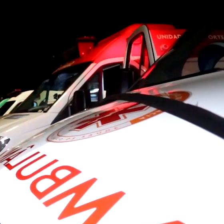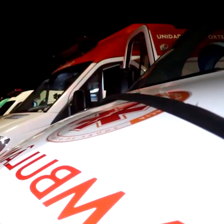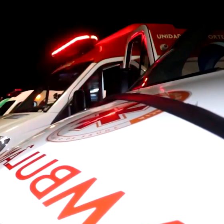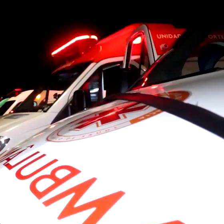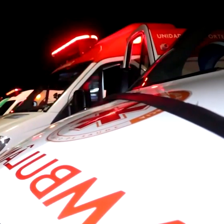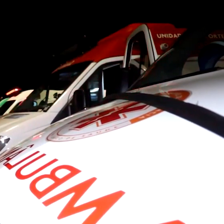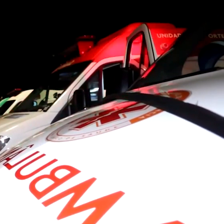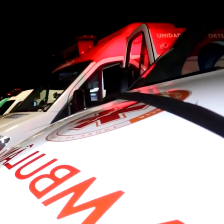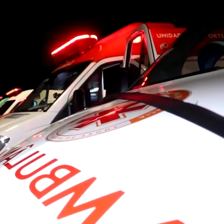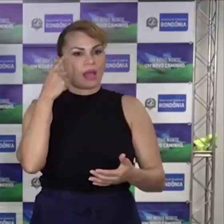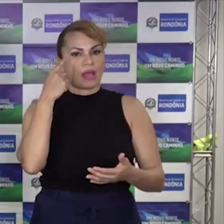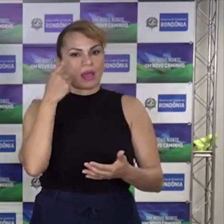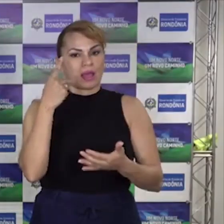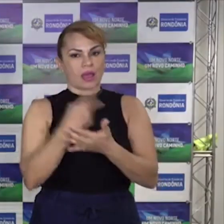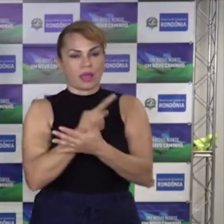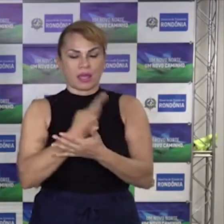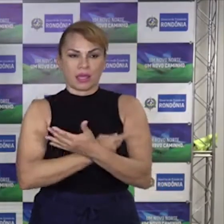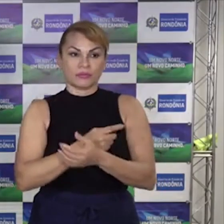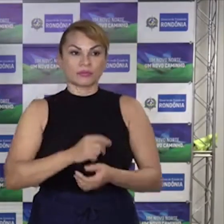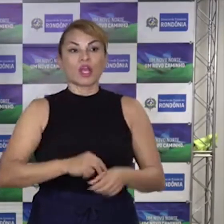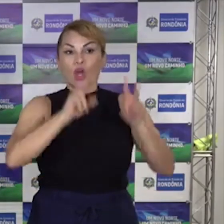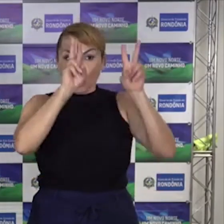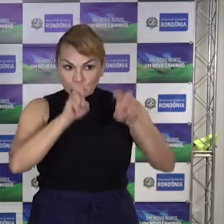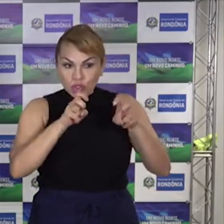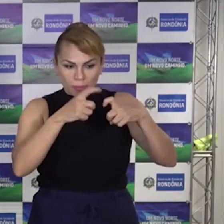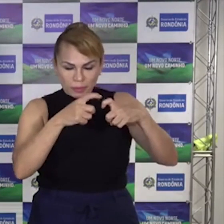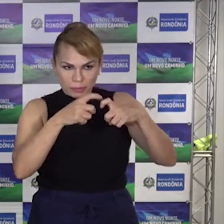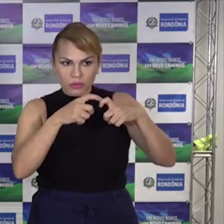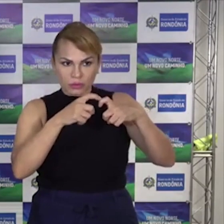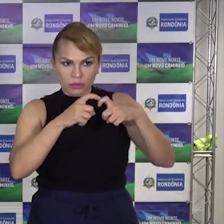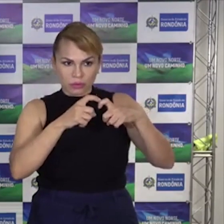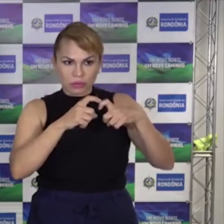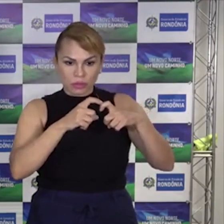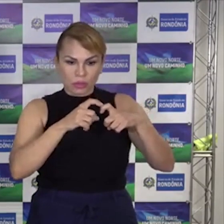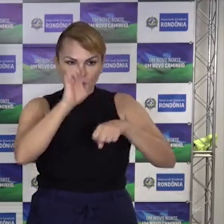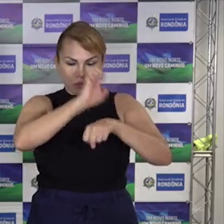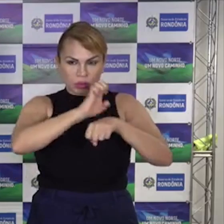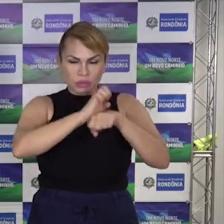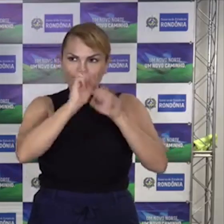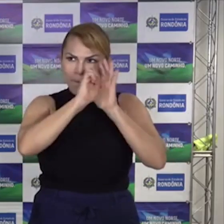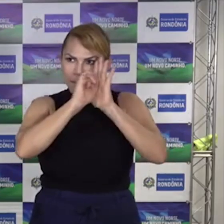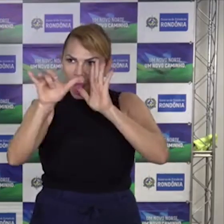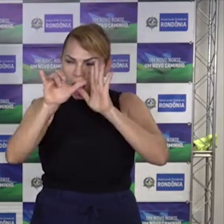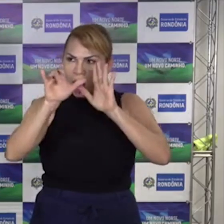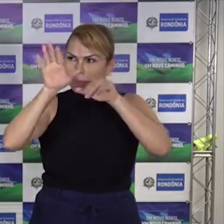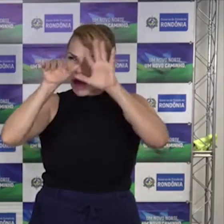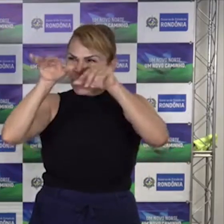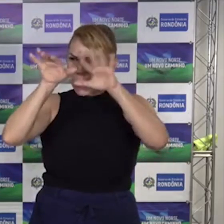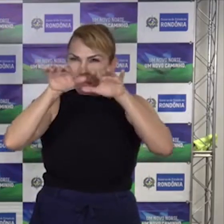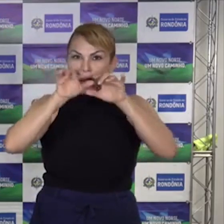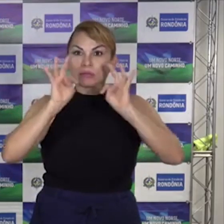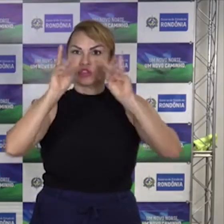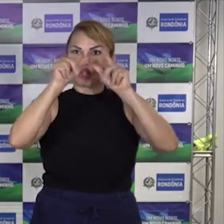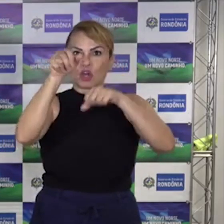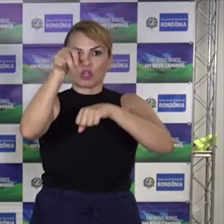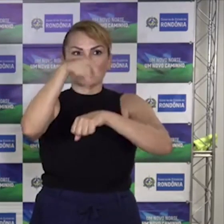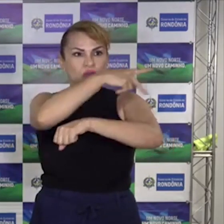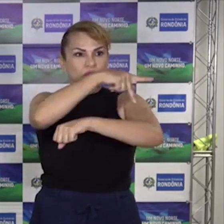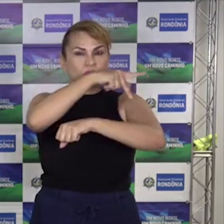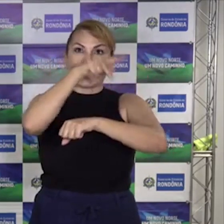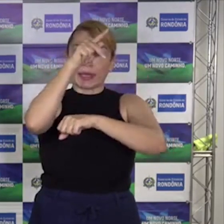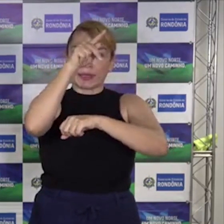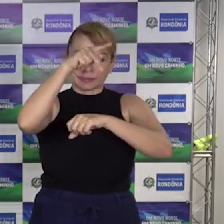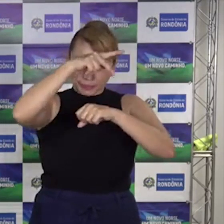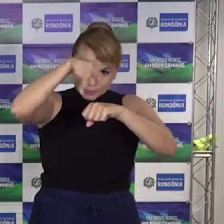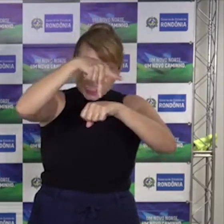o compromisso de salvar vidas quanto as novas aos novos médicos Ministério da Saúde tem tentado recrutar médicos Brasil afora eles